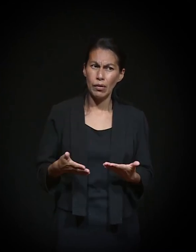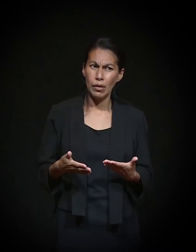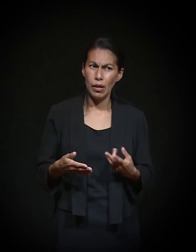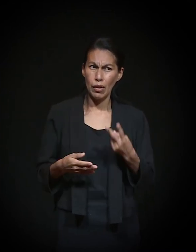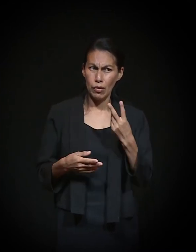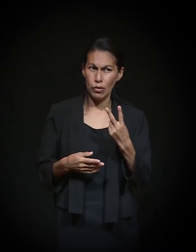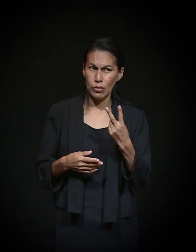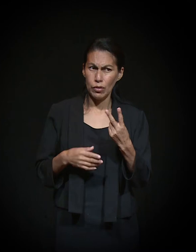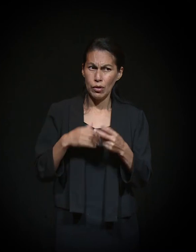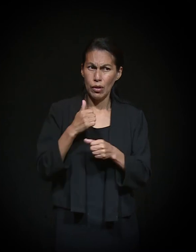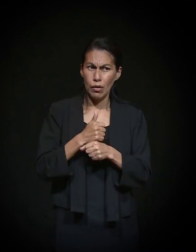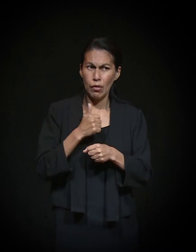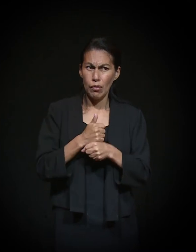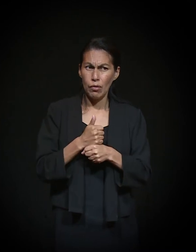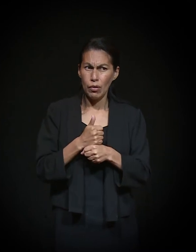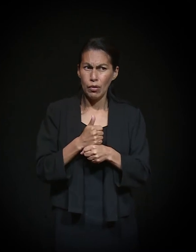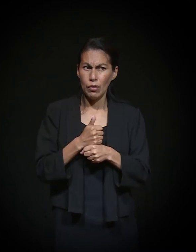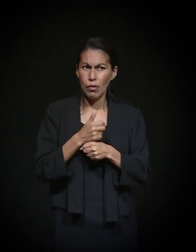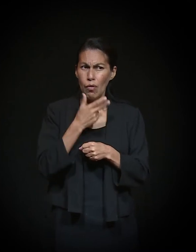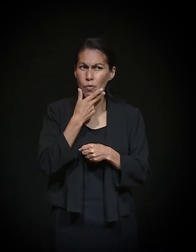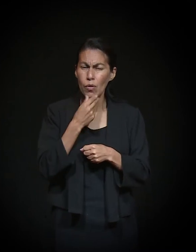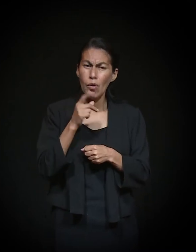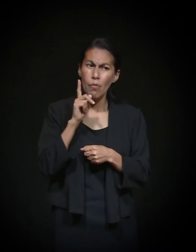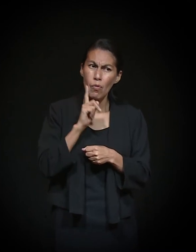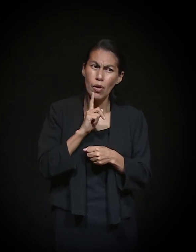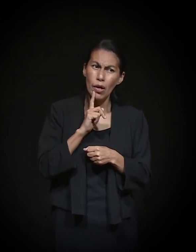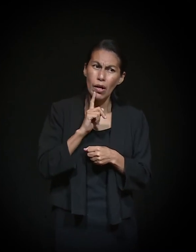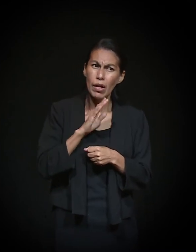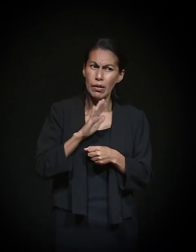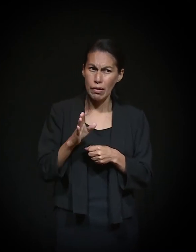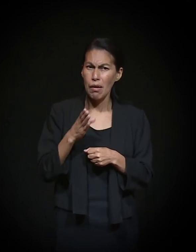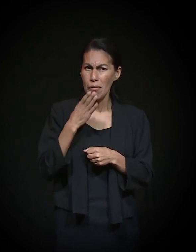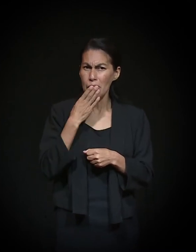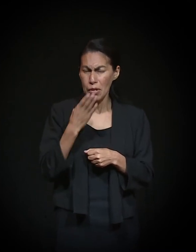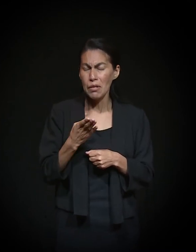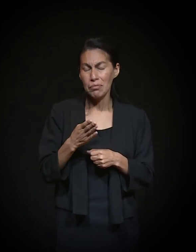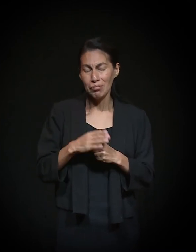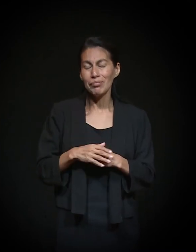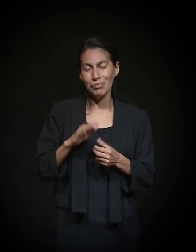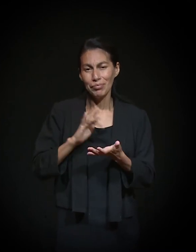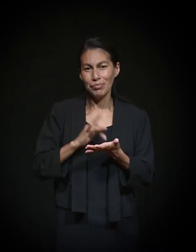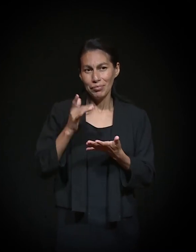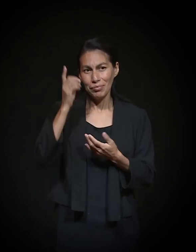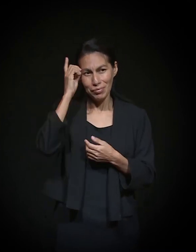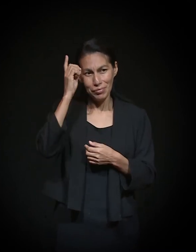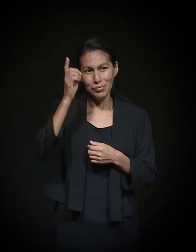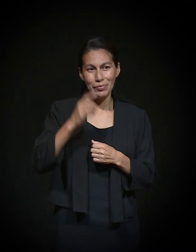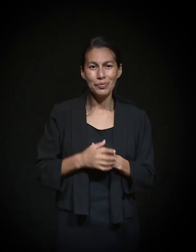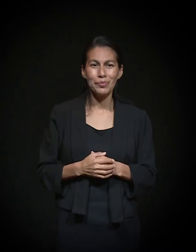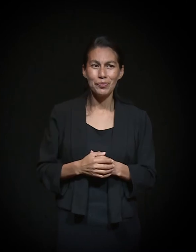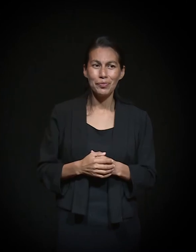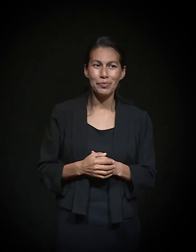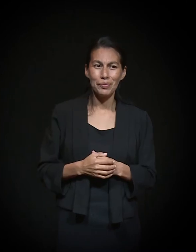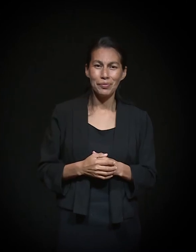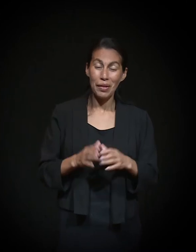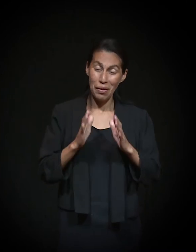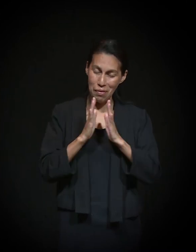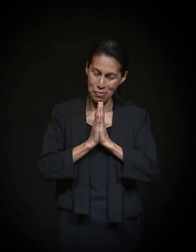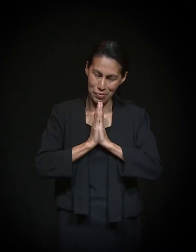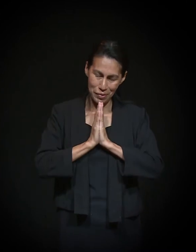ahora mis dos adultos están mucho mejor y yo les digo que no están